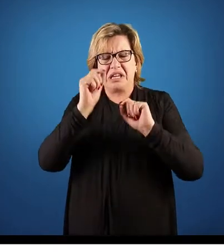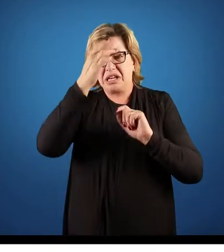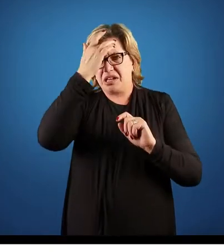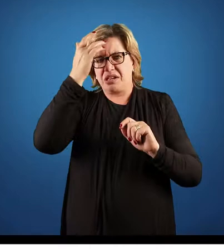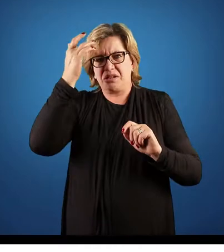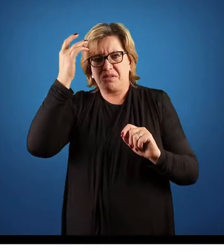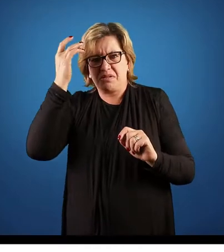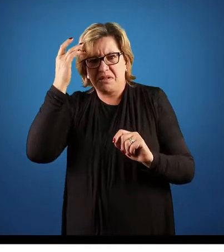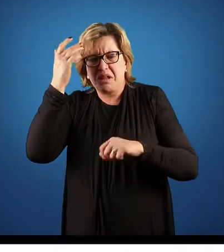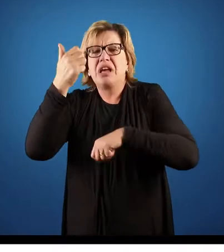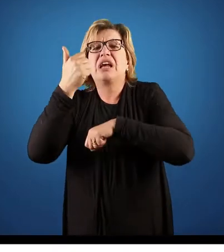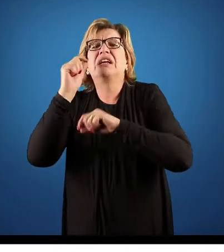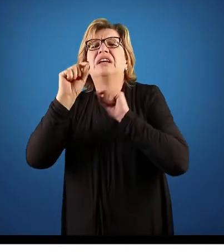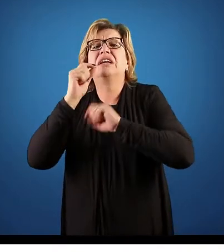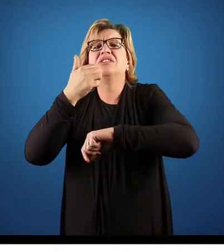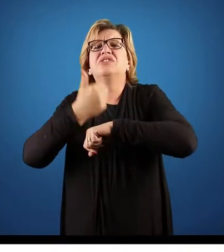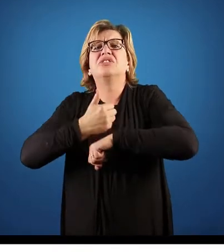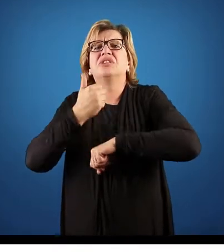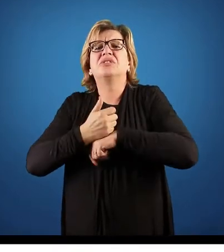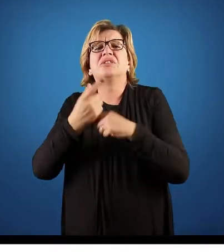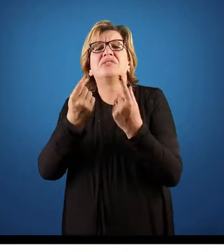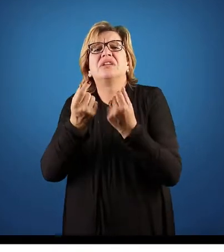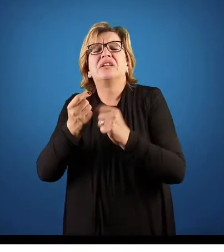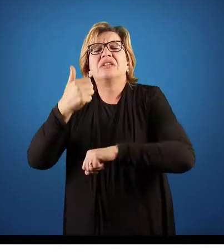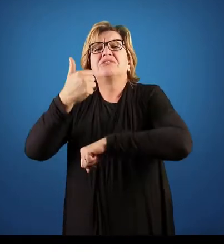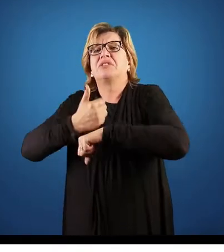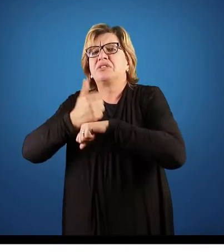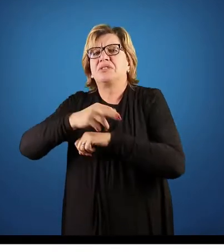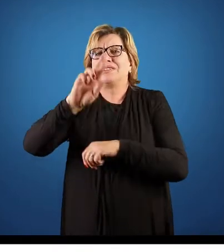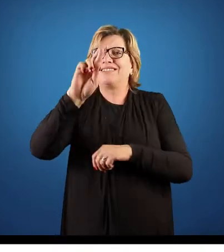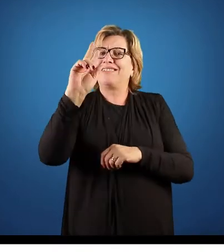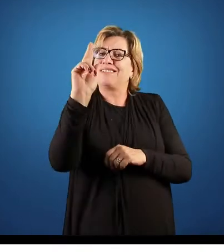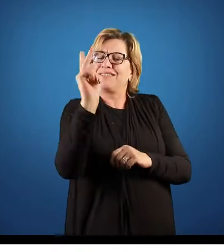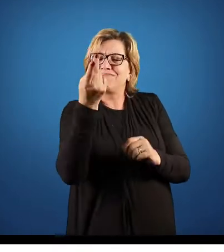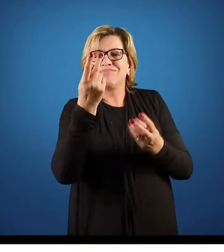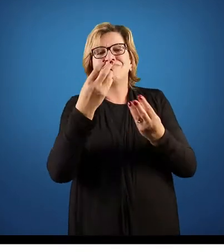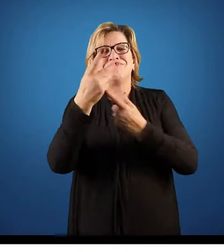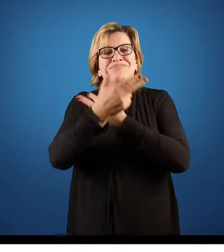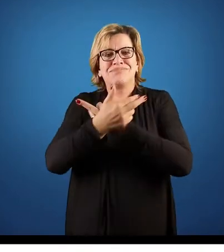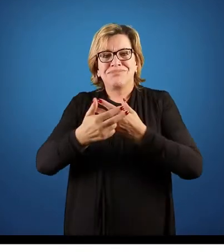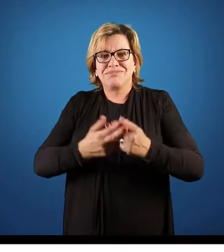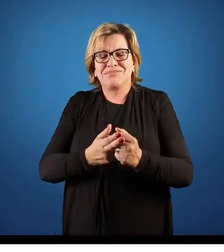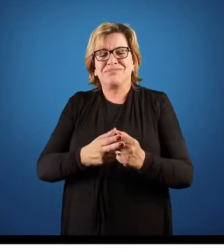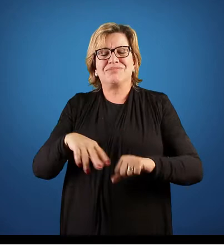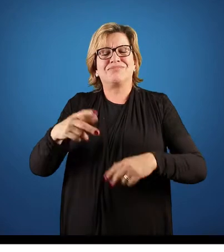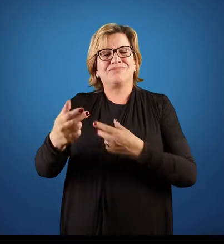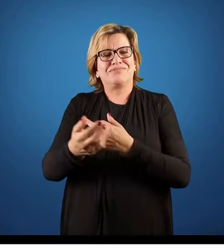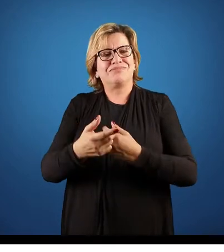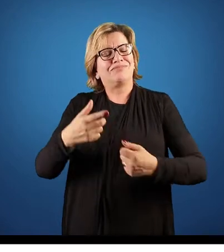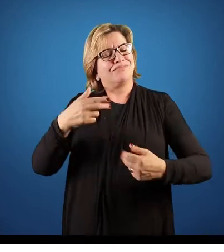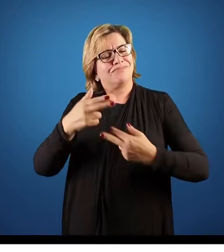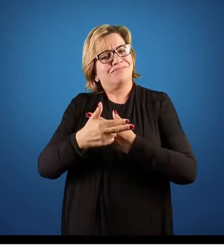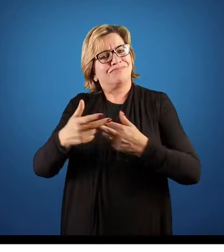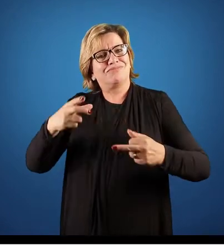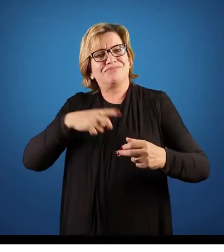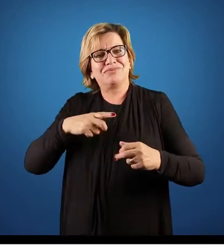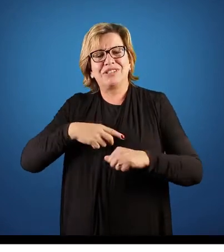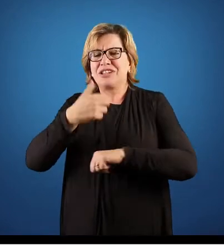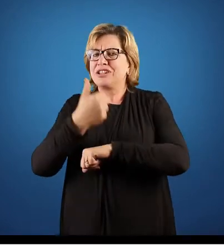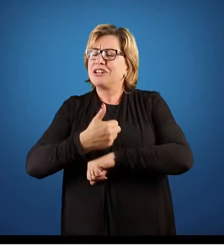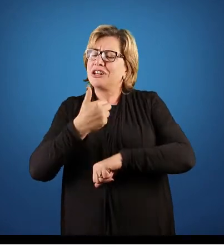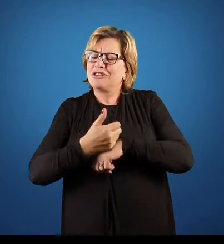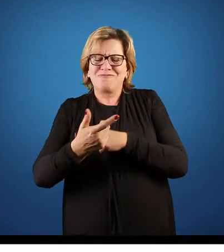o diretor de finanças diretor de rh o diretor é de de produção o diretor de